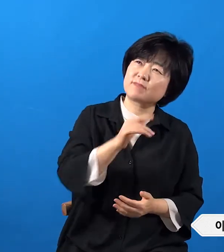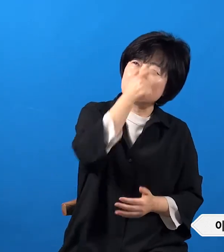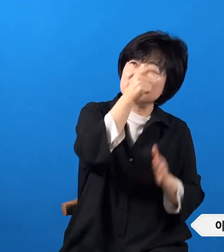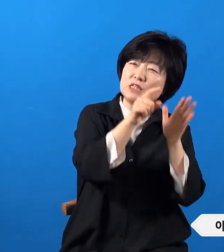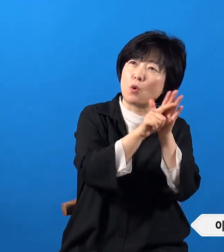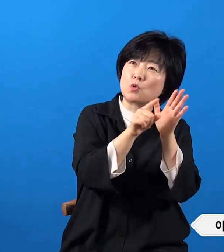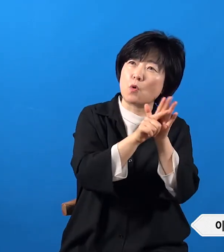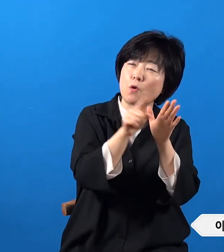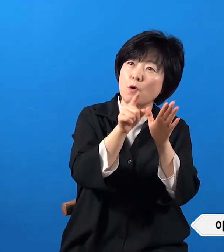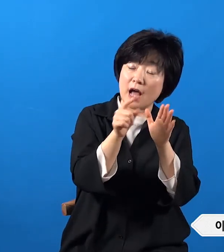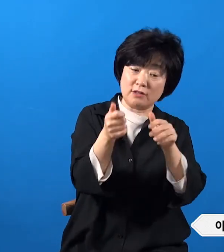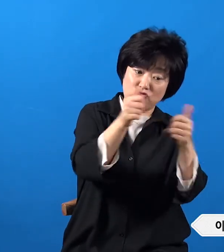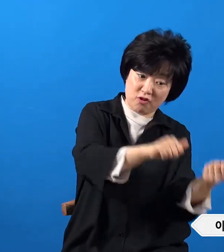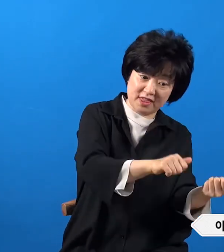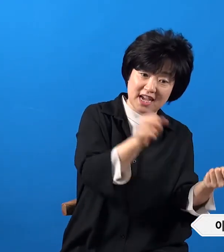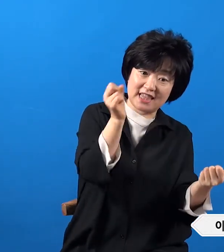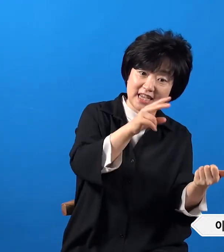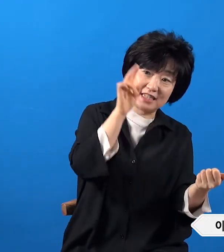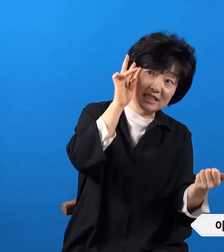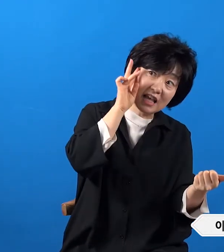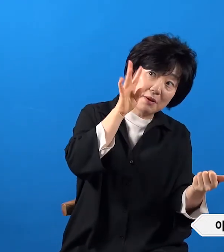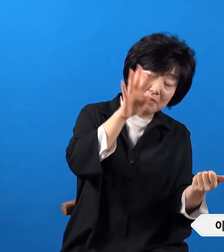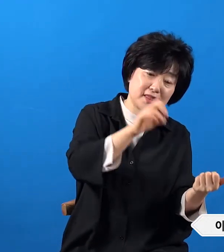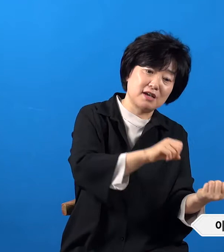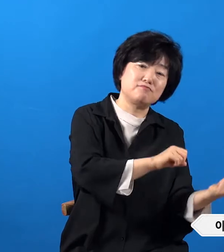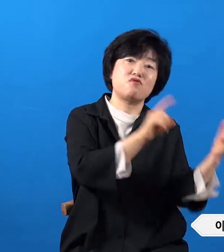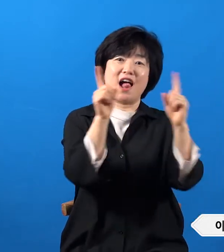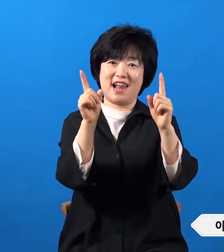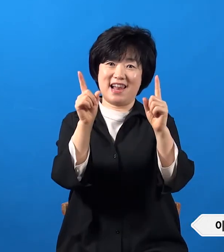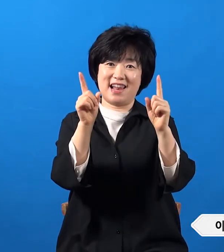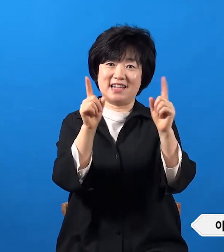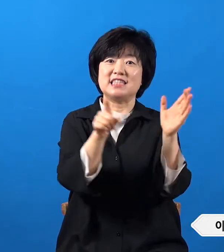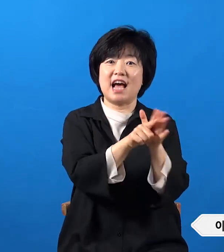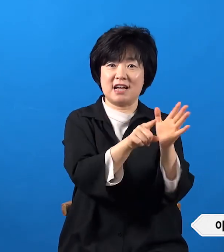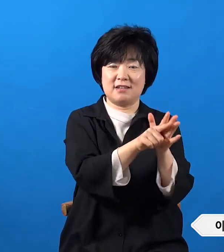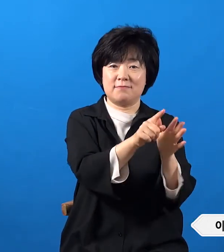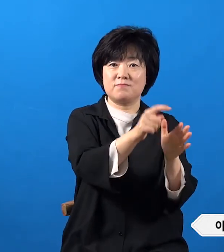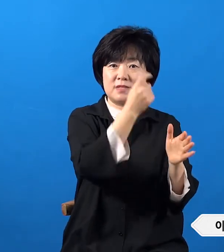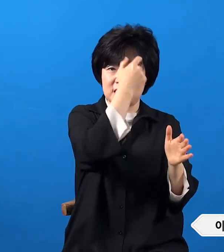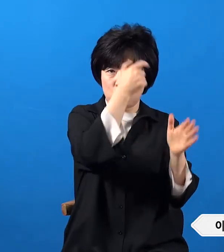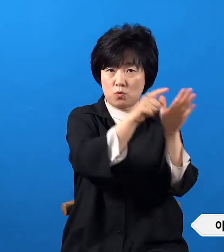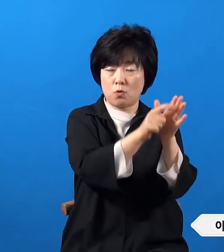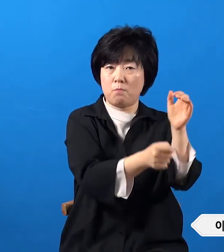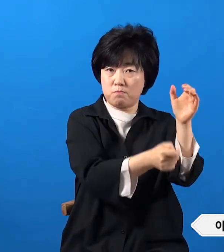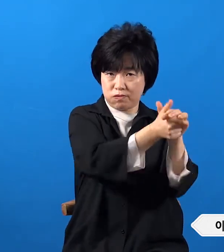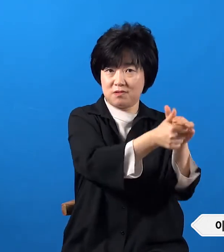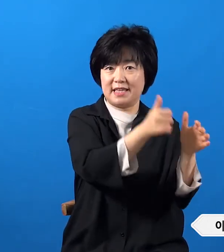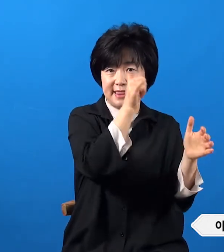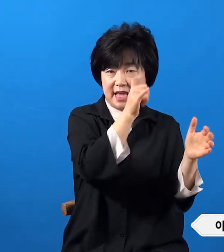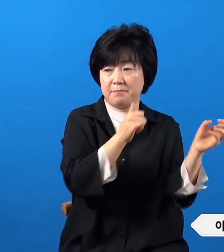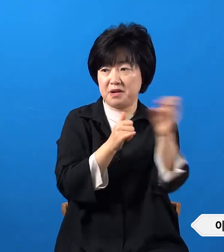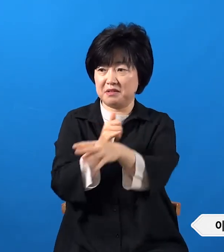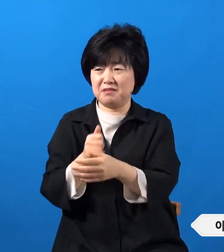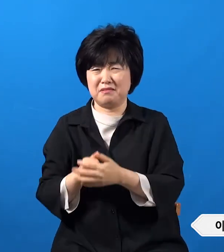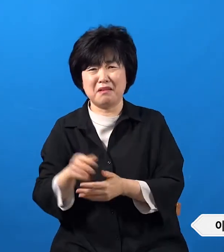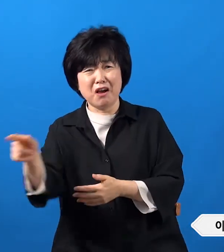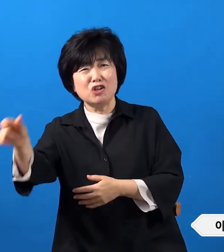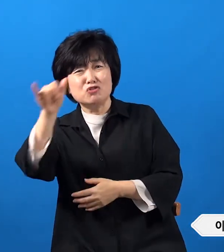아무래도 부활 신앙에 있지 않겠느냐라는 주장을 했고, 이때 또 다른 학자는